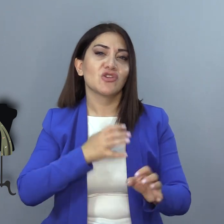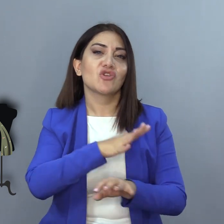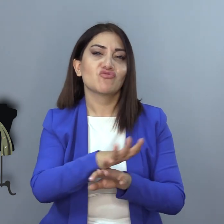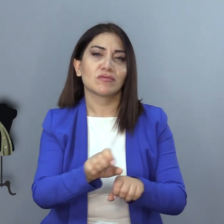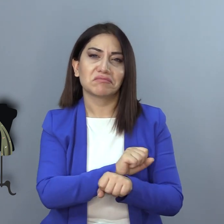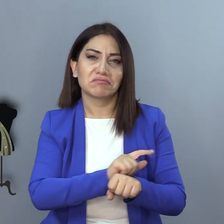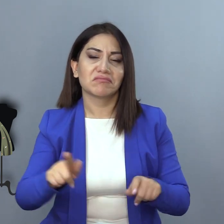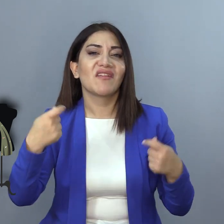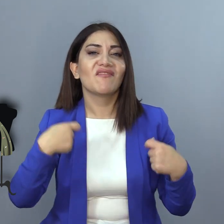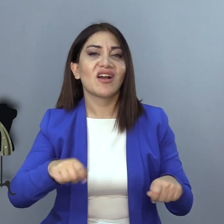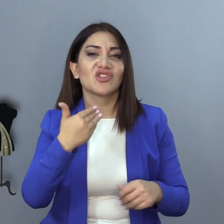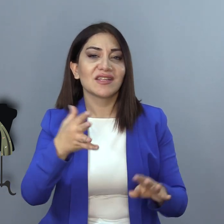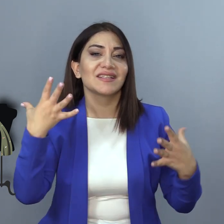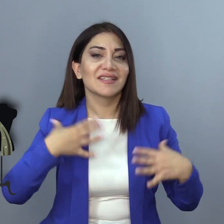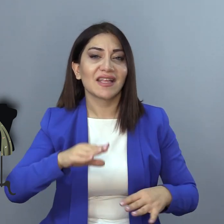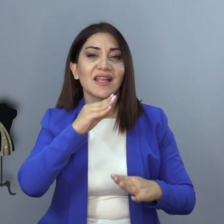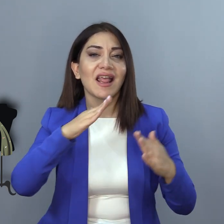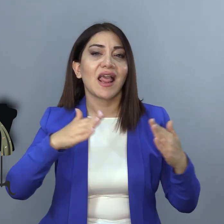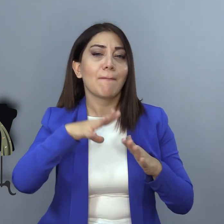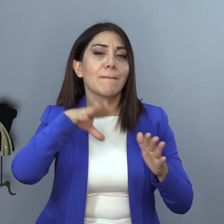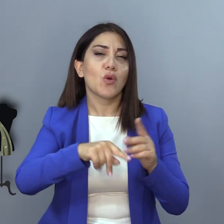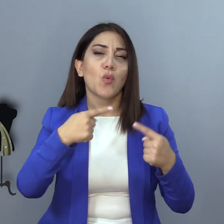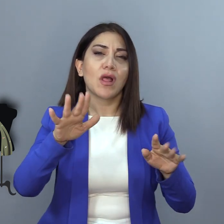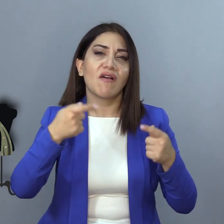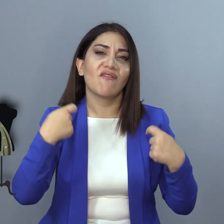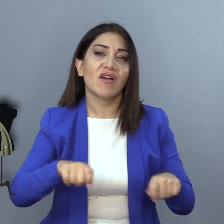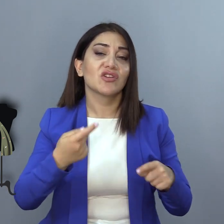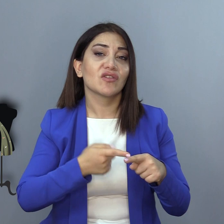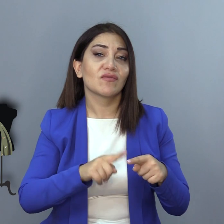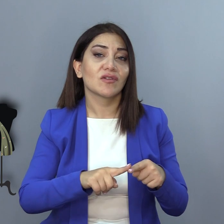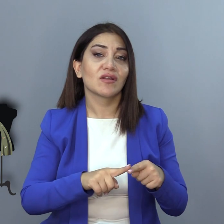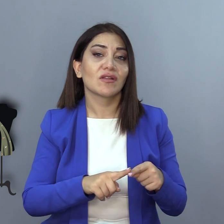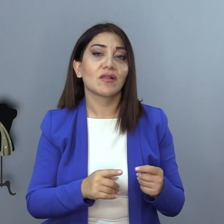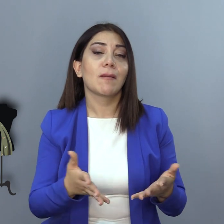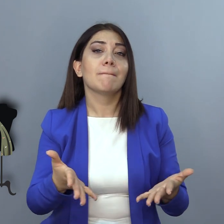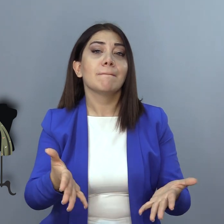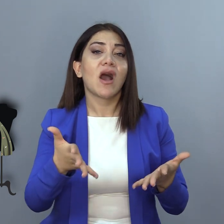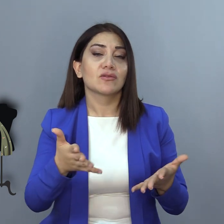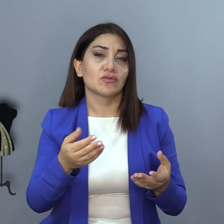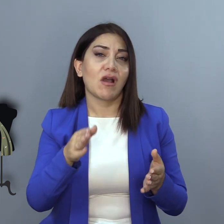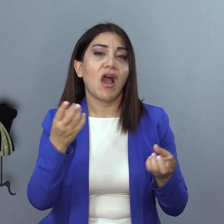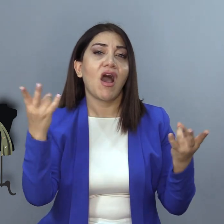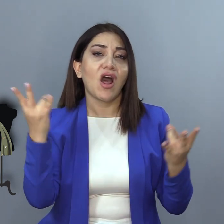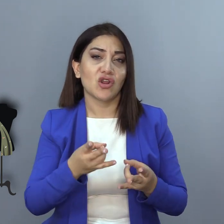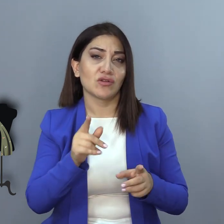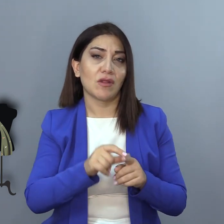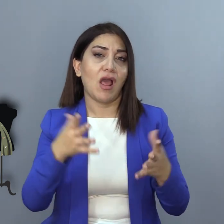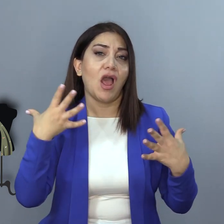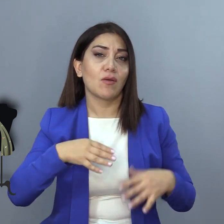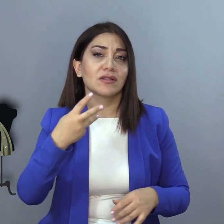վաճարել իր զգեսները եգիպտոսից դուրս, կանի որ այնպիսի պարս ու անրաժշտ բան այնչպիսին հակուսն է, 21-երոր